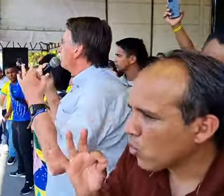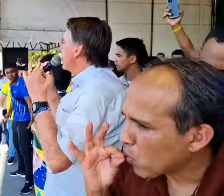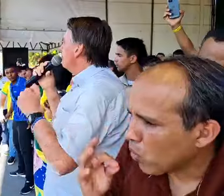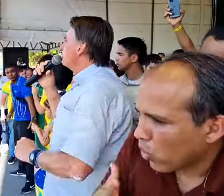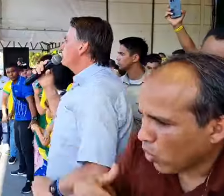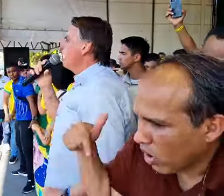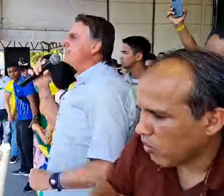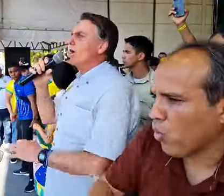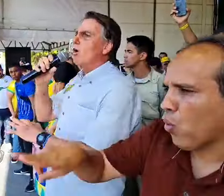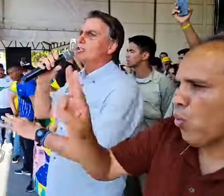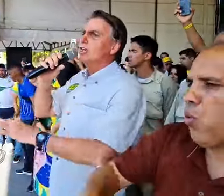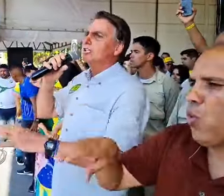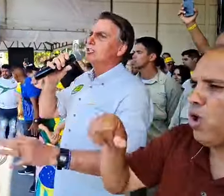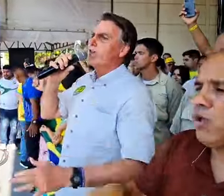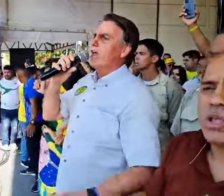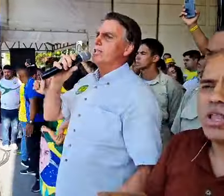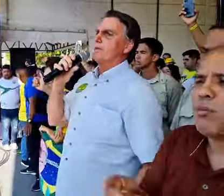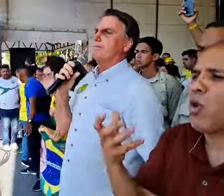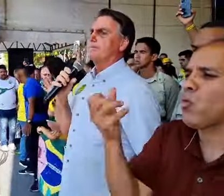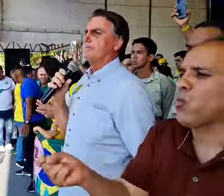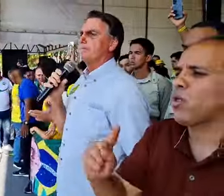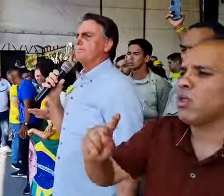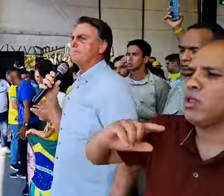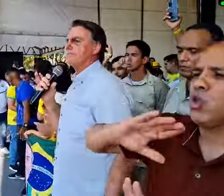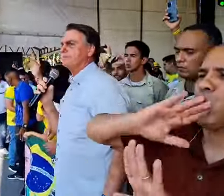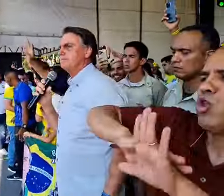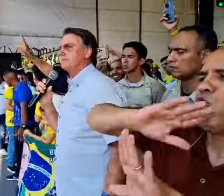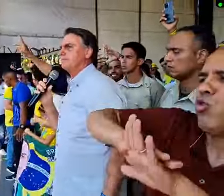Não vai permitir a ideologia de gênero.